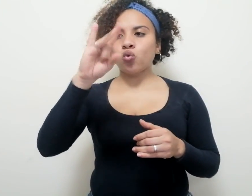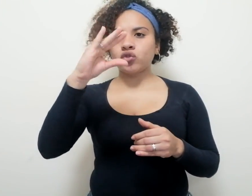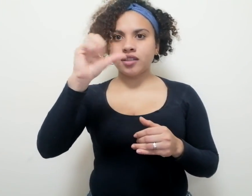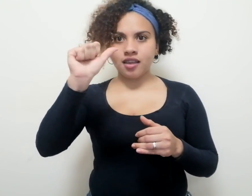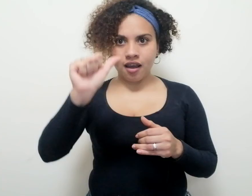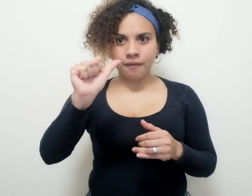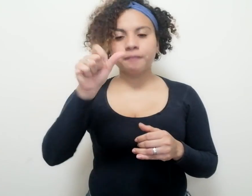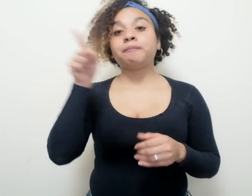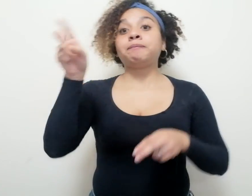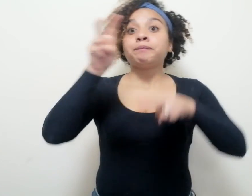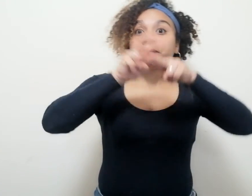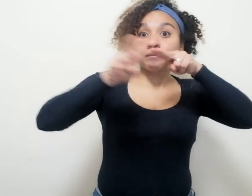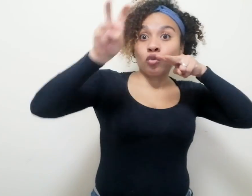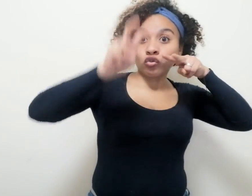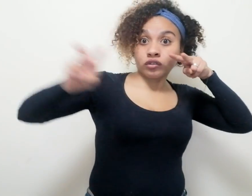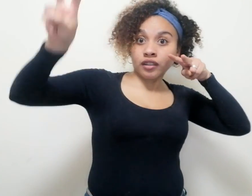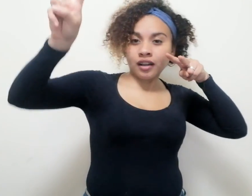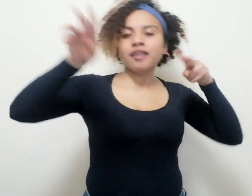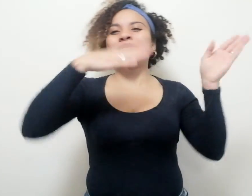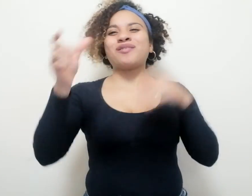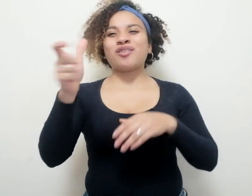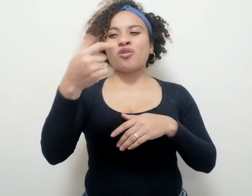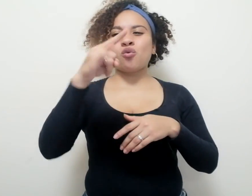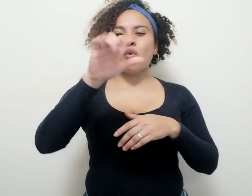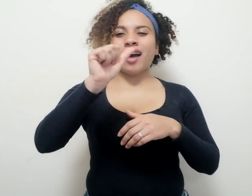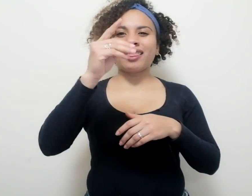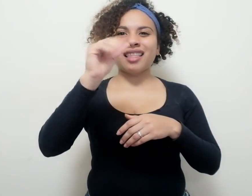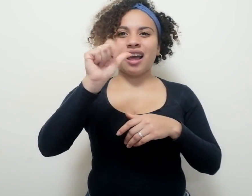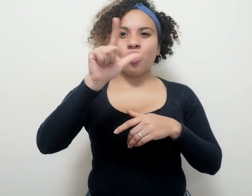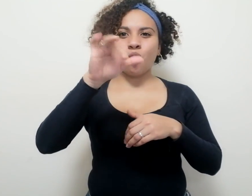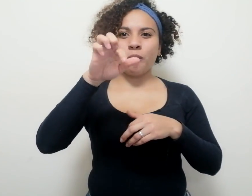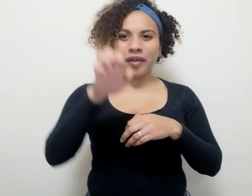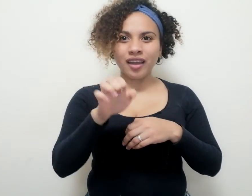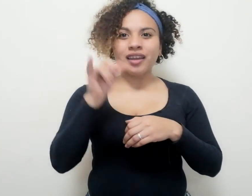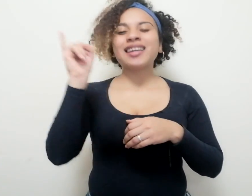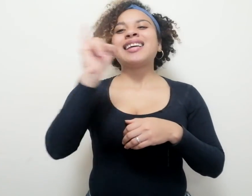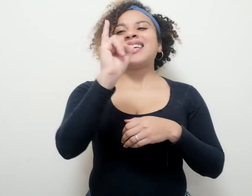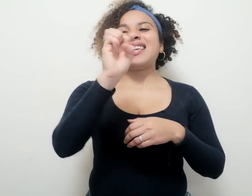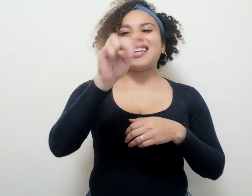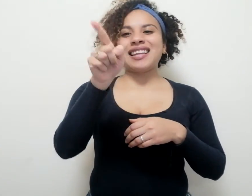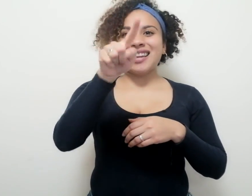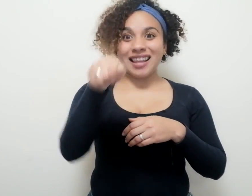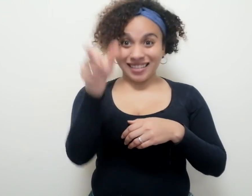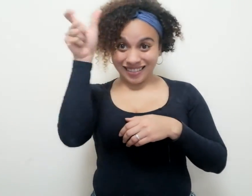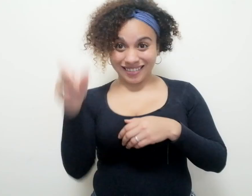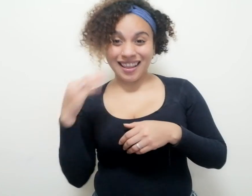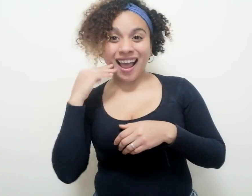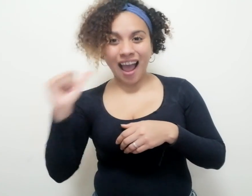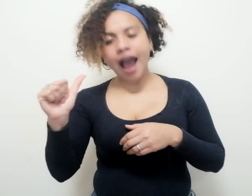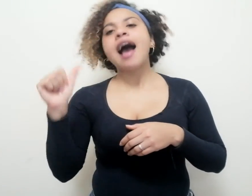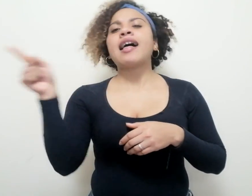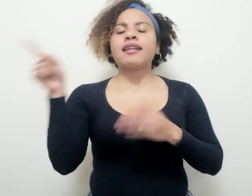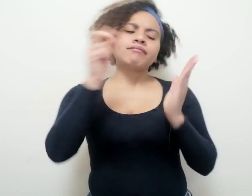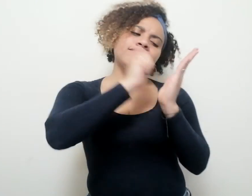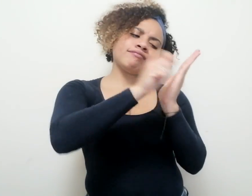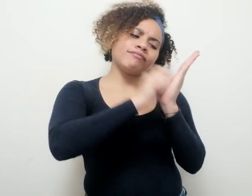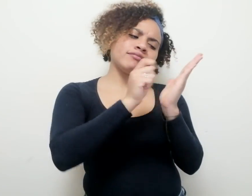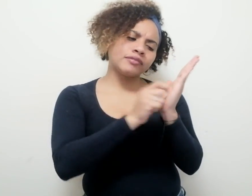Para Monserrate y Guadalupe, Inés Bortagaray en su texto transporta